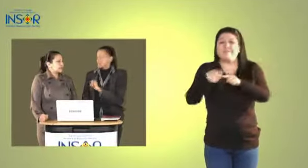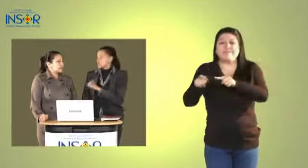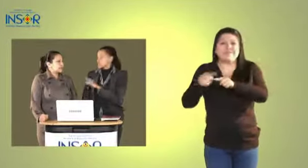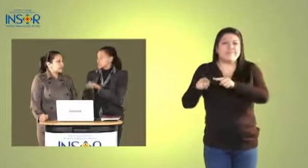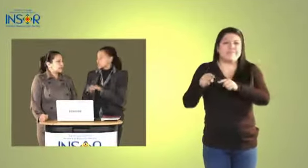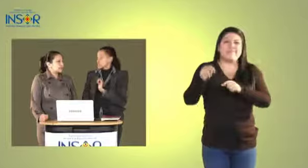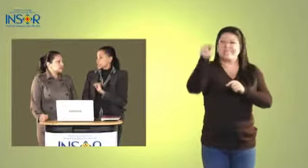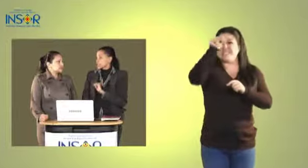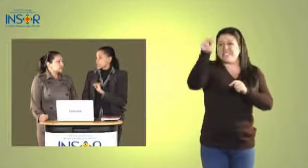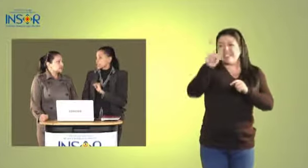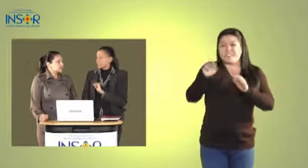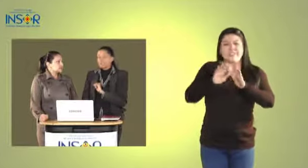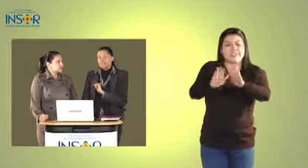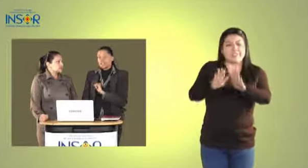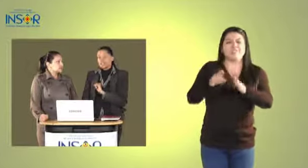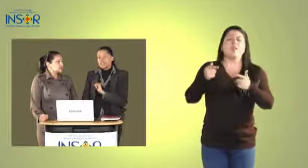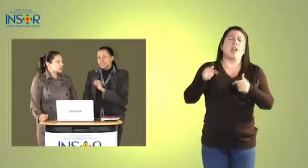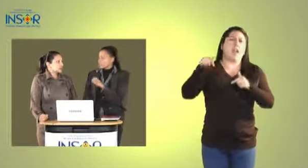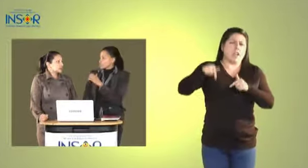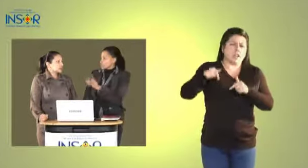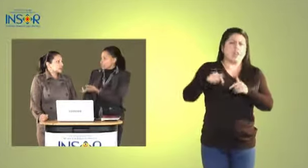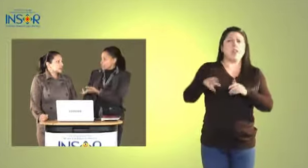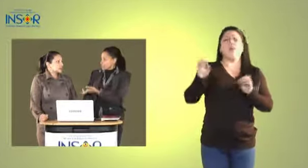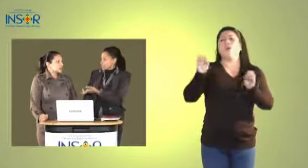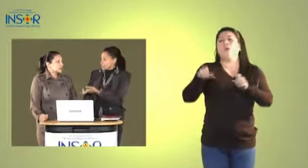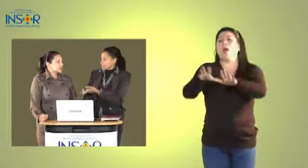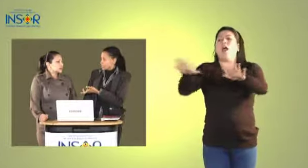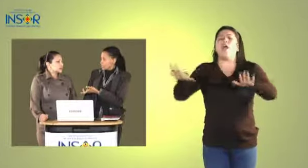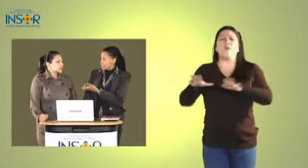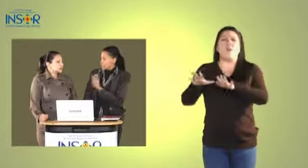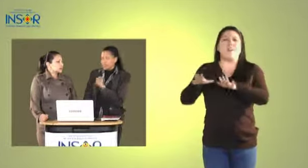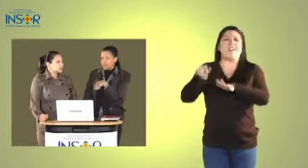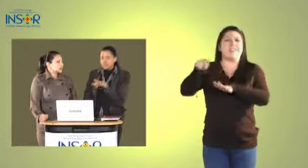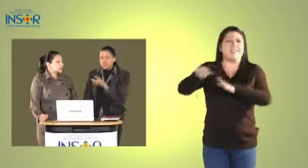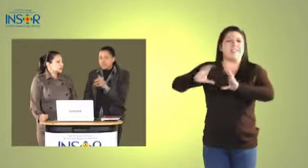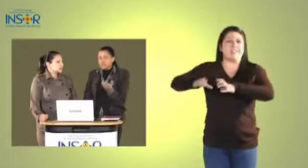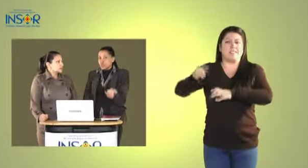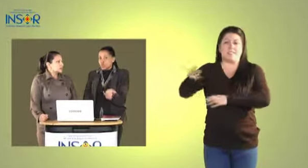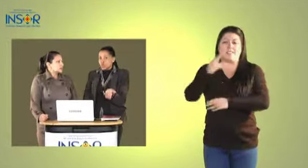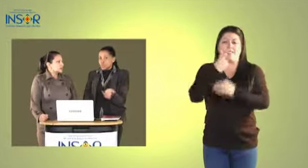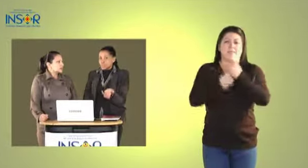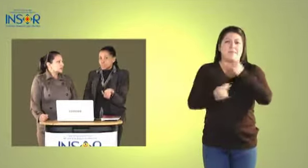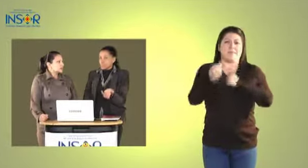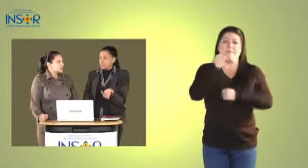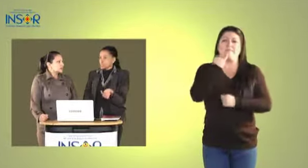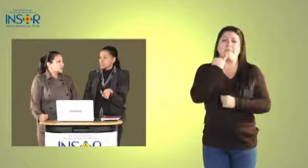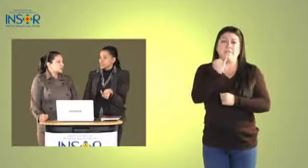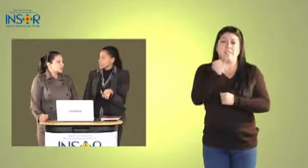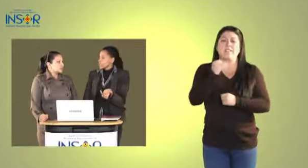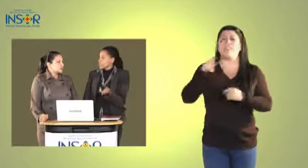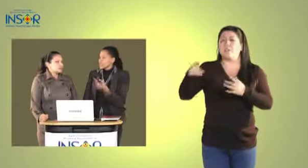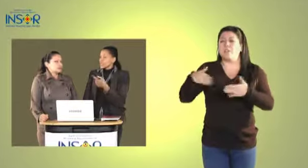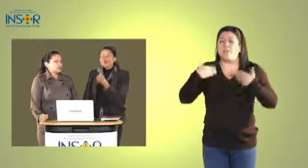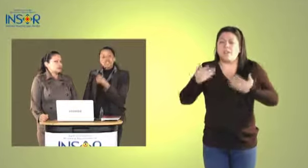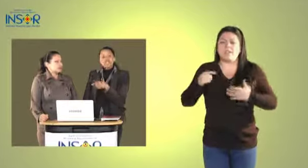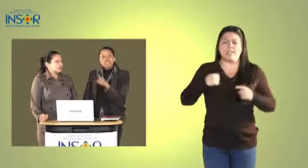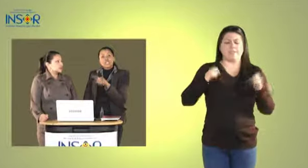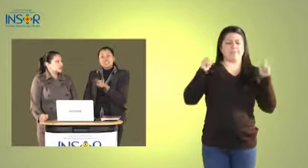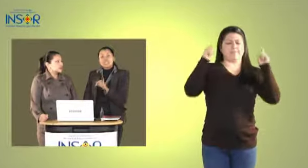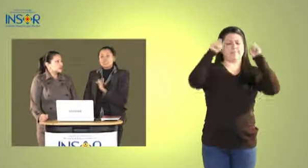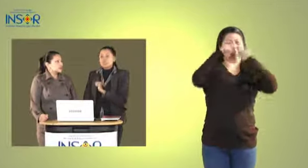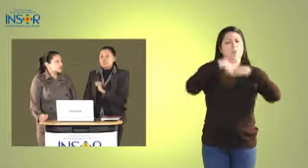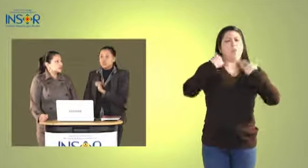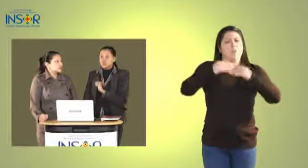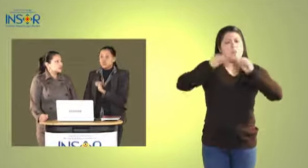para sordos, que sabemos que acá en el país hay propuestas. Nos comentan los docentes que la mayor preocupación es cómo van a enseñar la lengua escrita. La